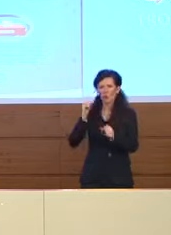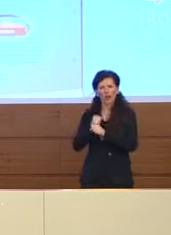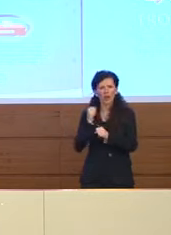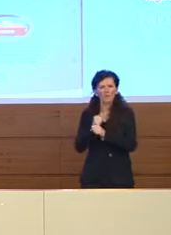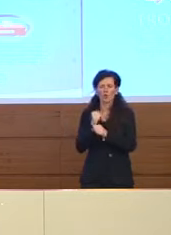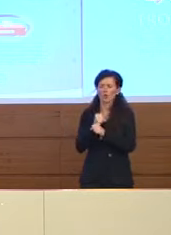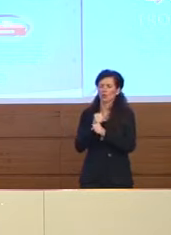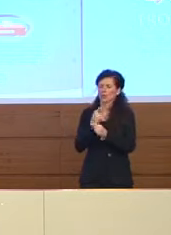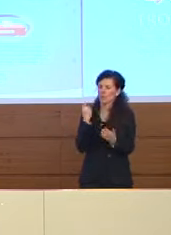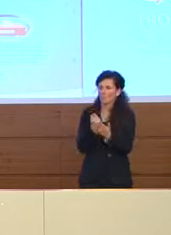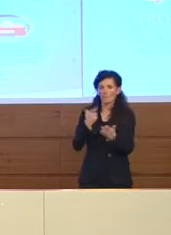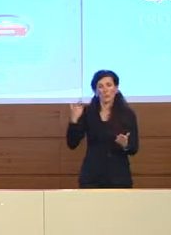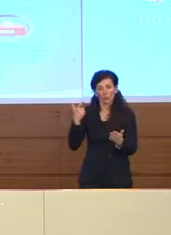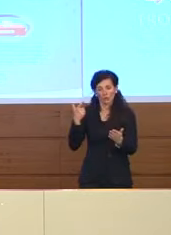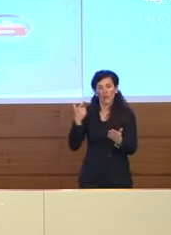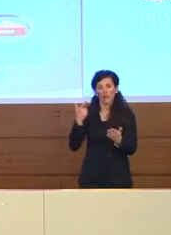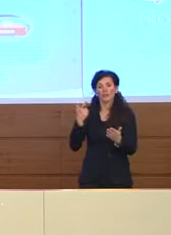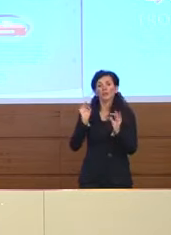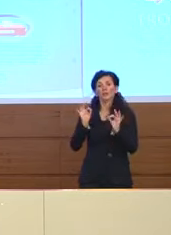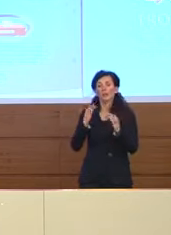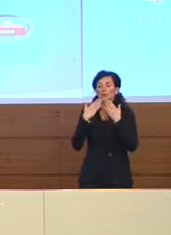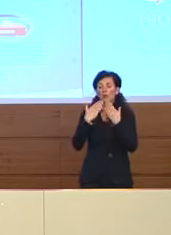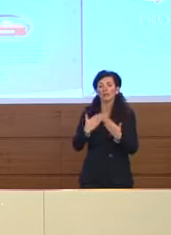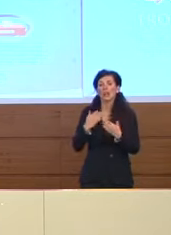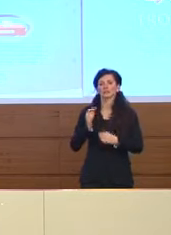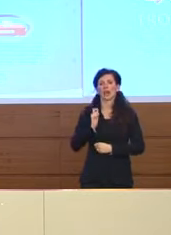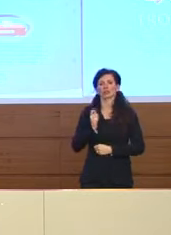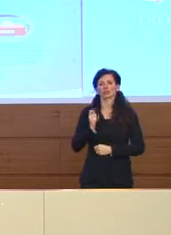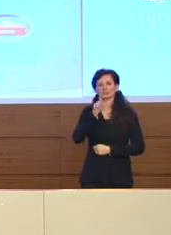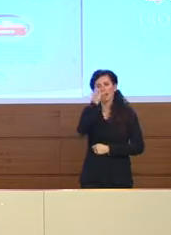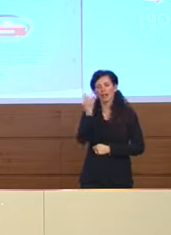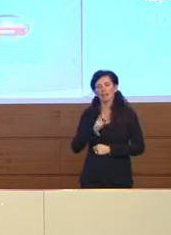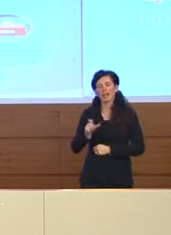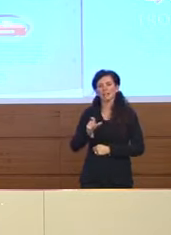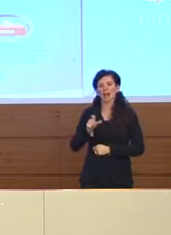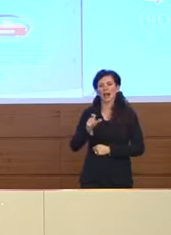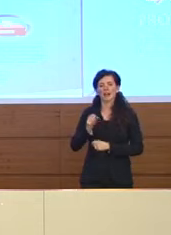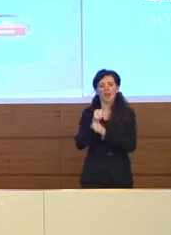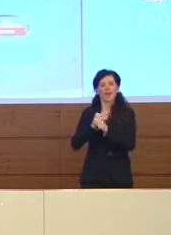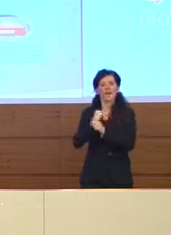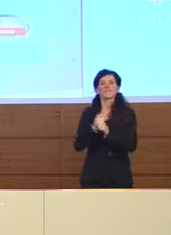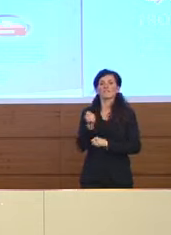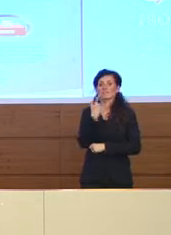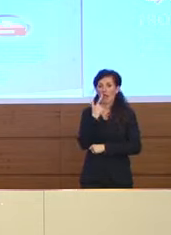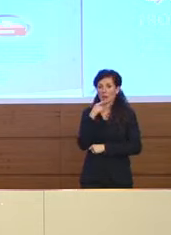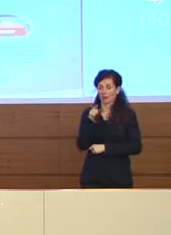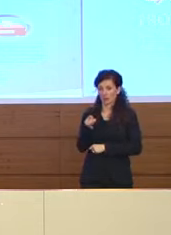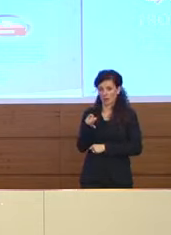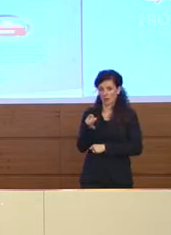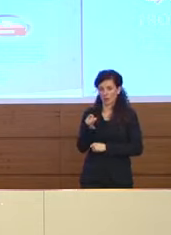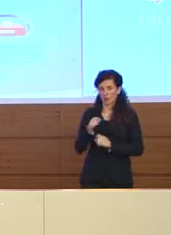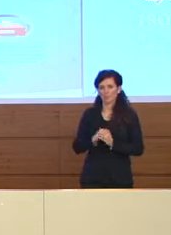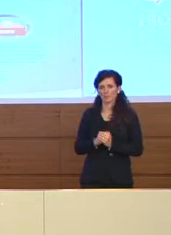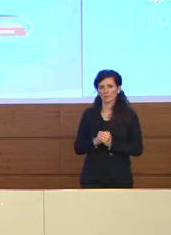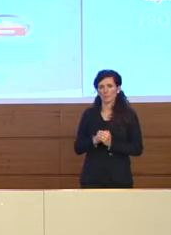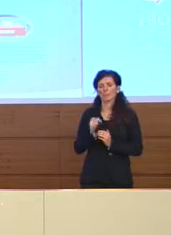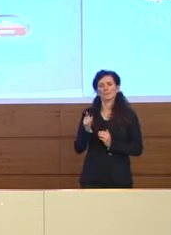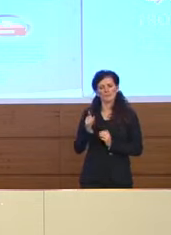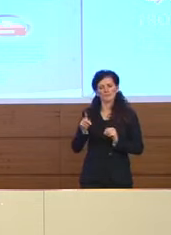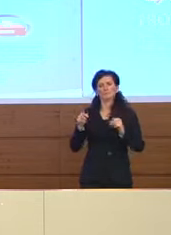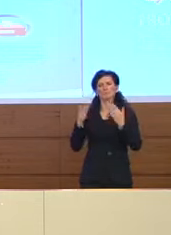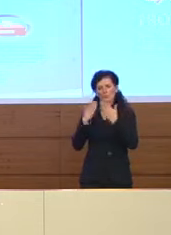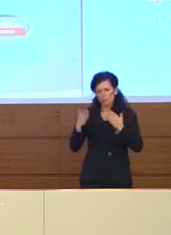la nostra agenzia italiana del farmaco non disgiunto tuttavia da rigore